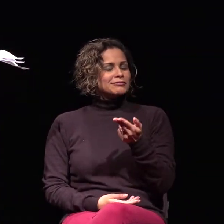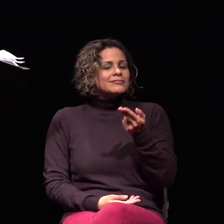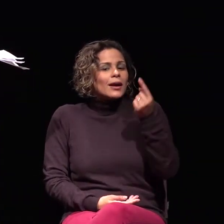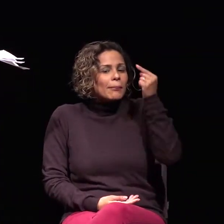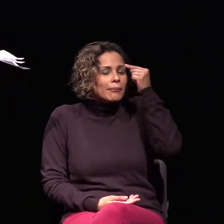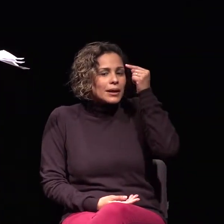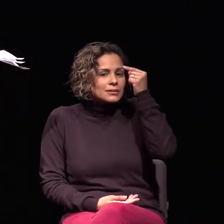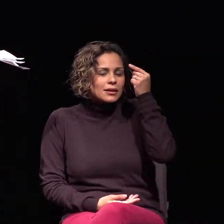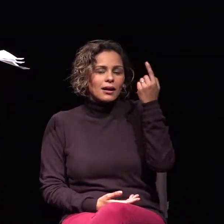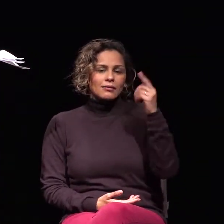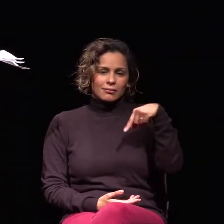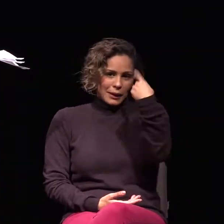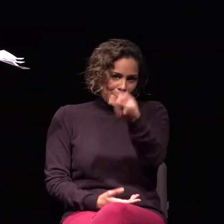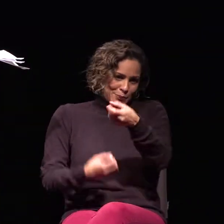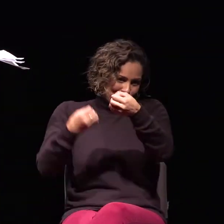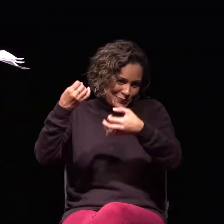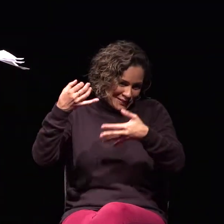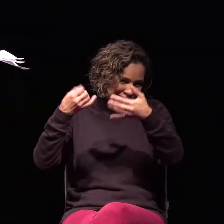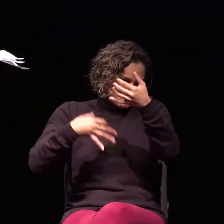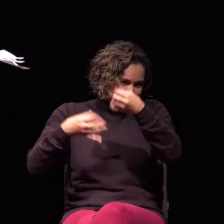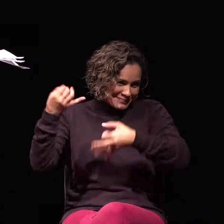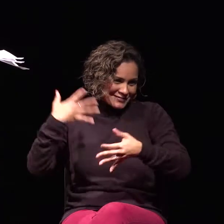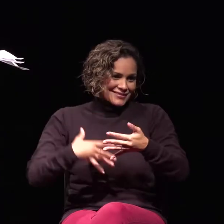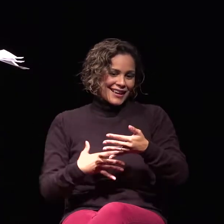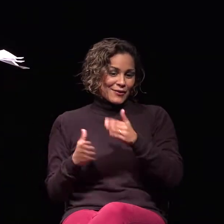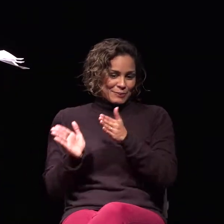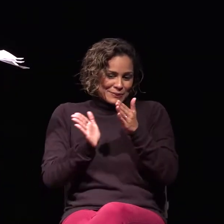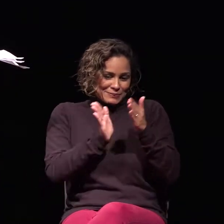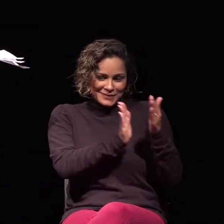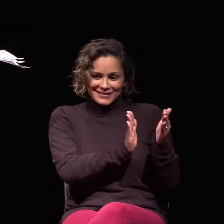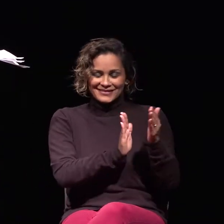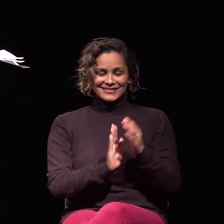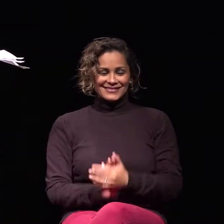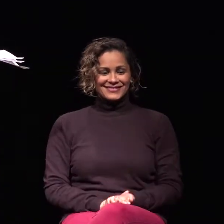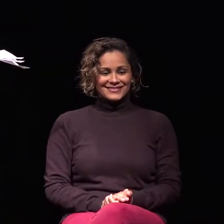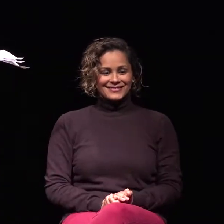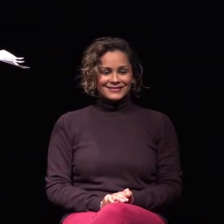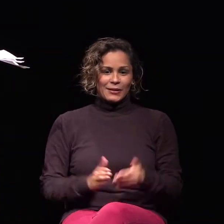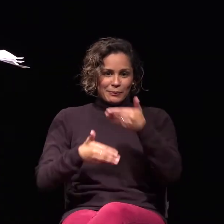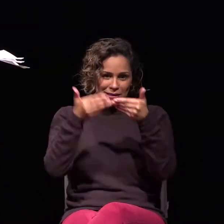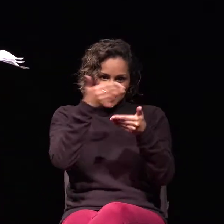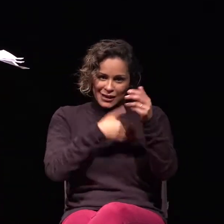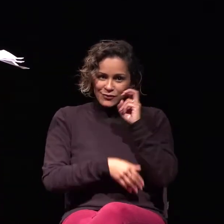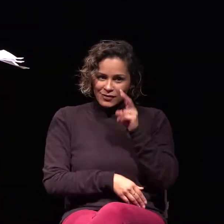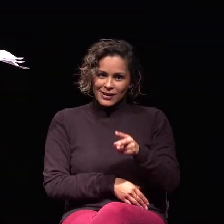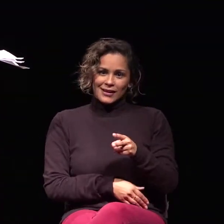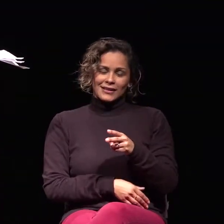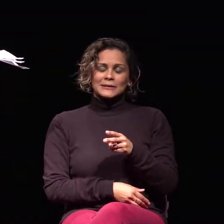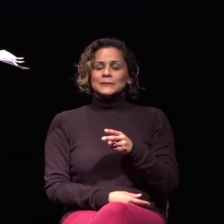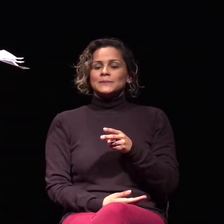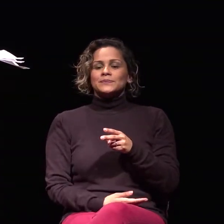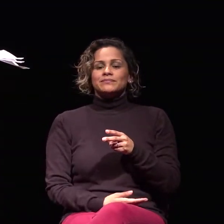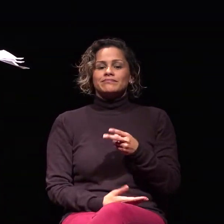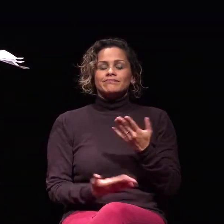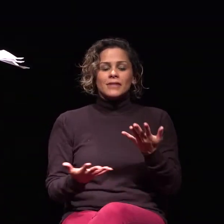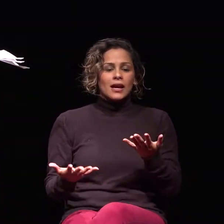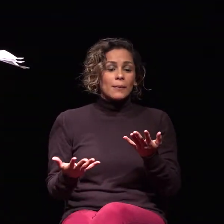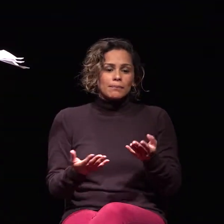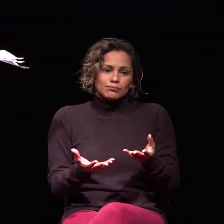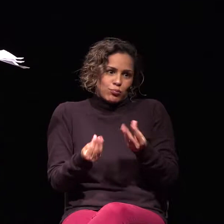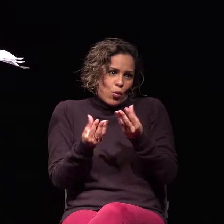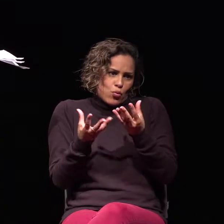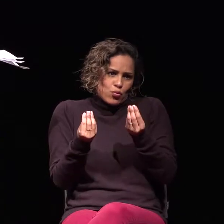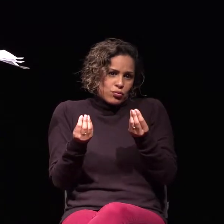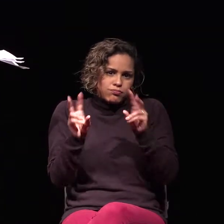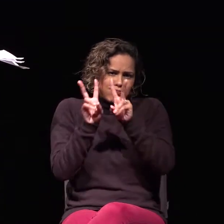pensar que... Depois acho que eu falo, vou seguindo aqui os quadrinhos, porque senão eu não quero me perder, porque é muito... Primeiro, que é muita coisa